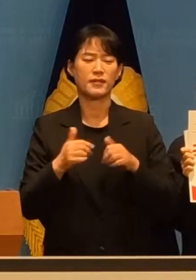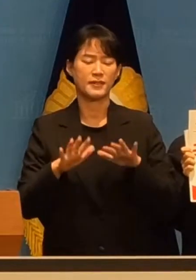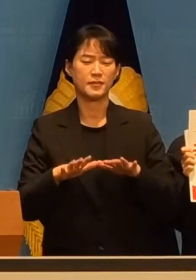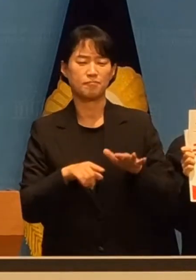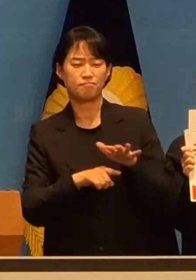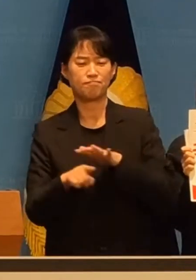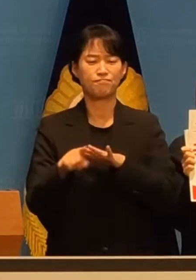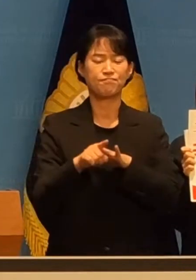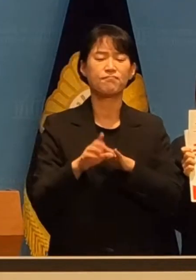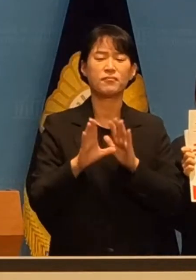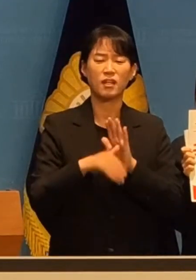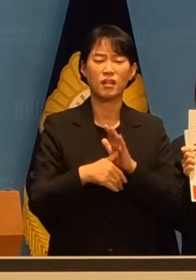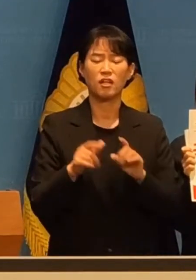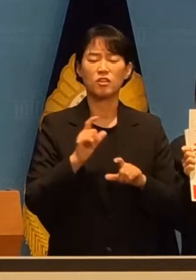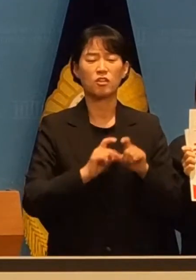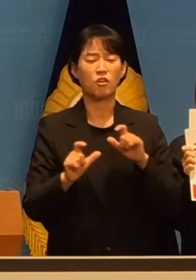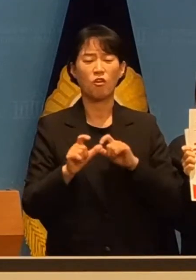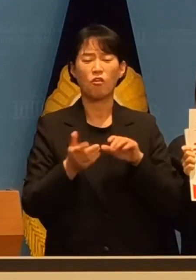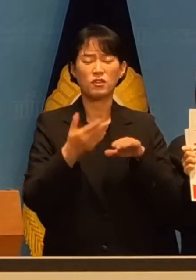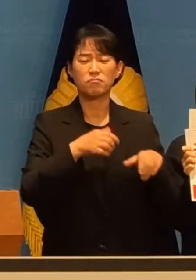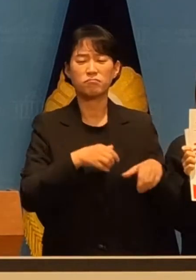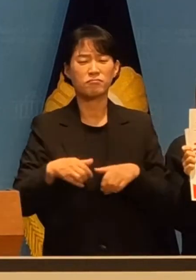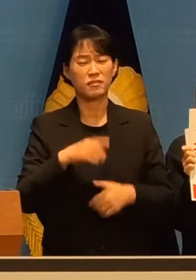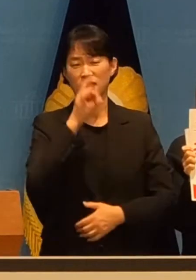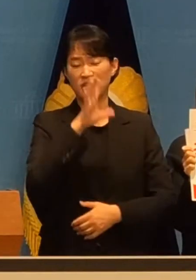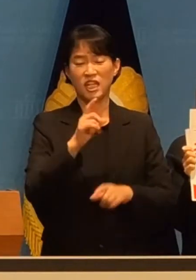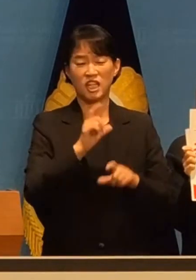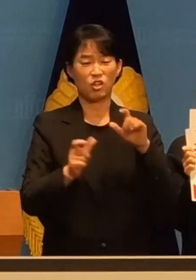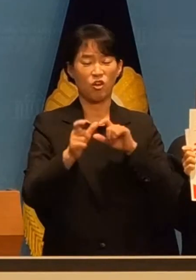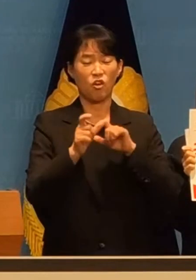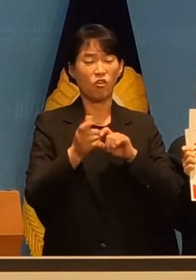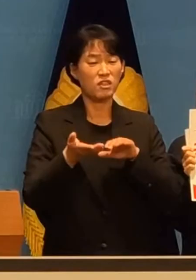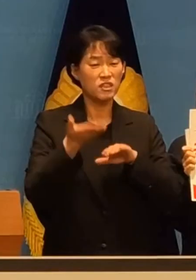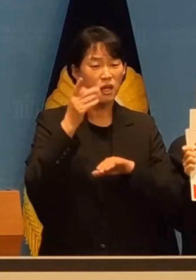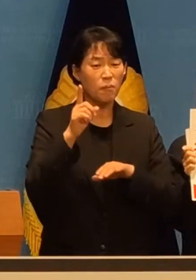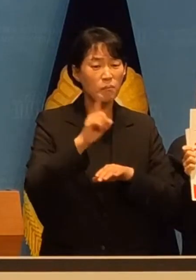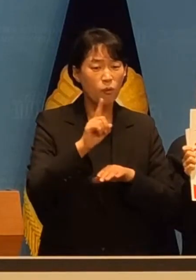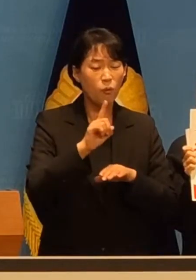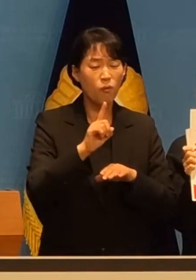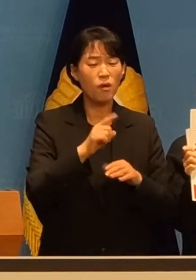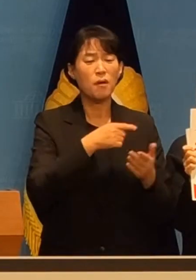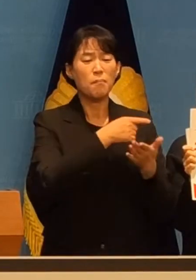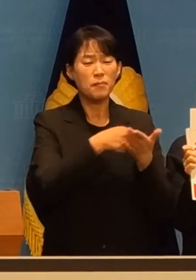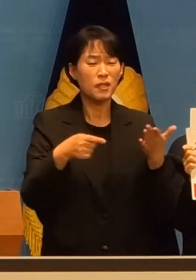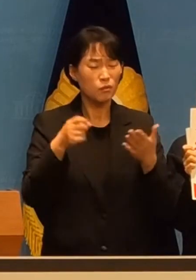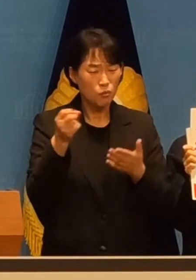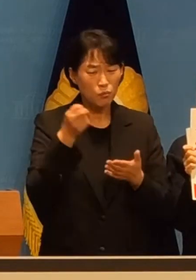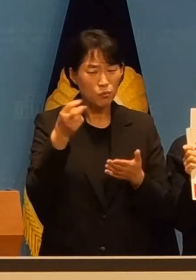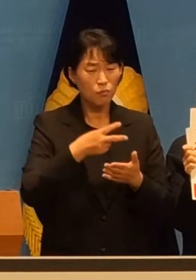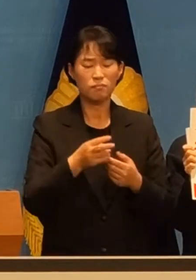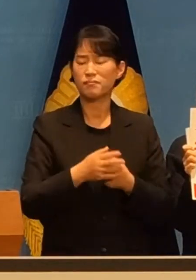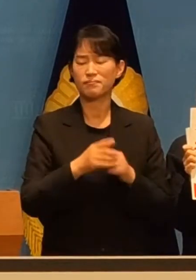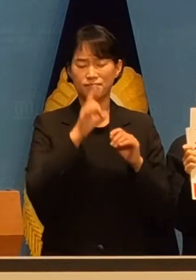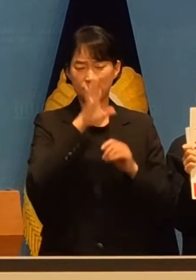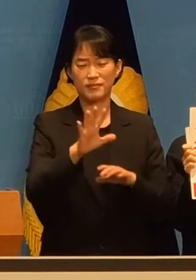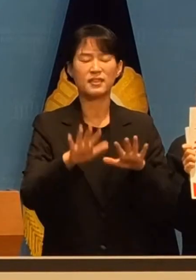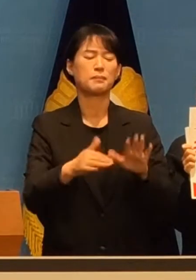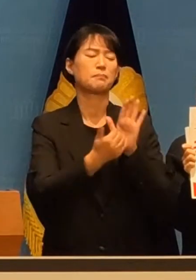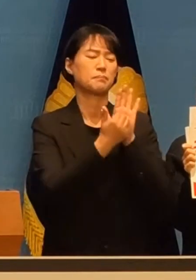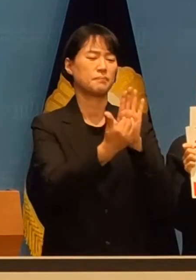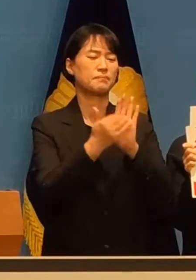때입니다. 더 이상 머뭇거릴 때가 아닙니다. 더 이상 무엇을 피해를 보게 하겠습니까? 이제 막아야